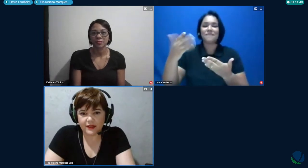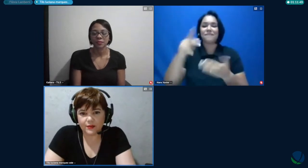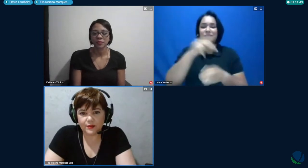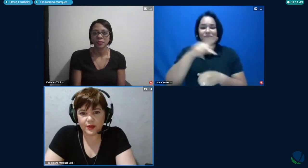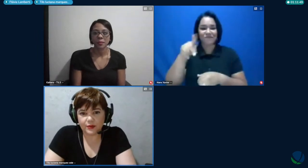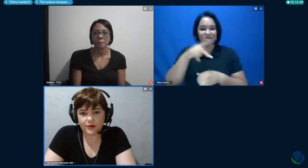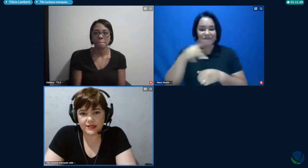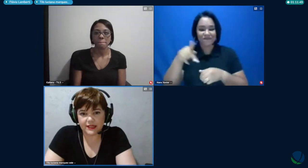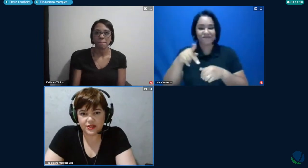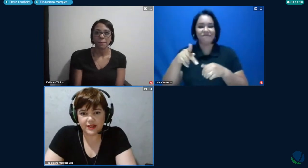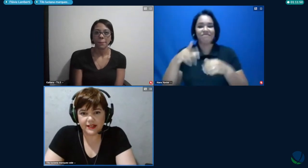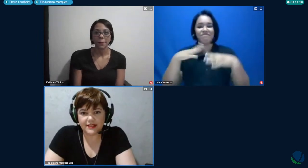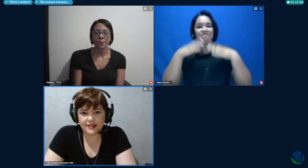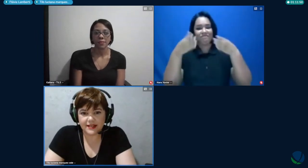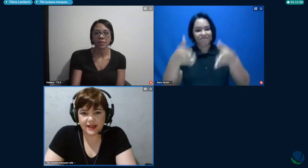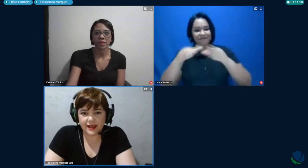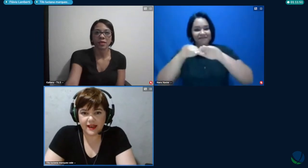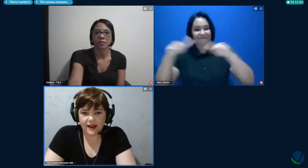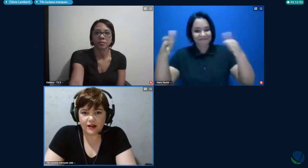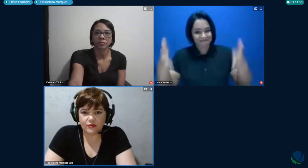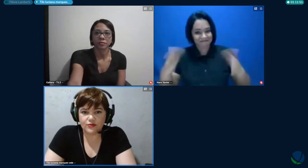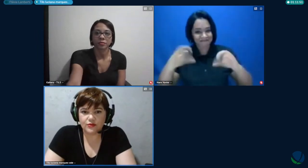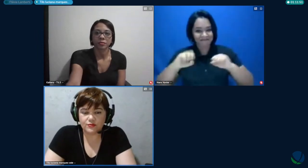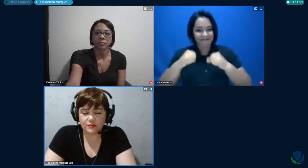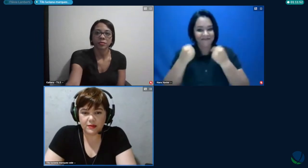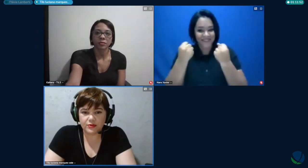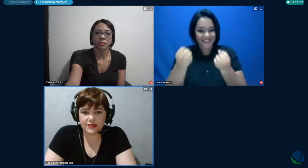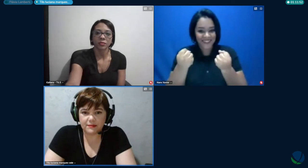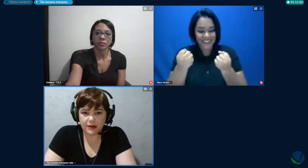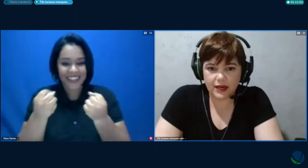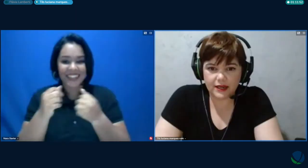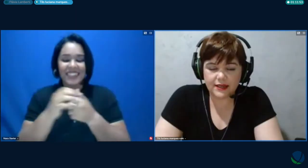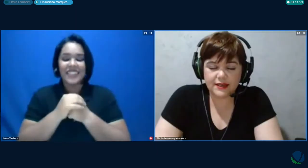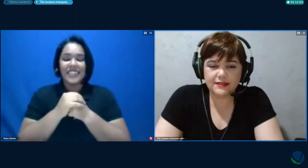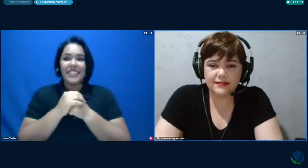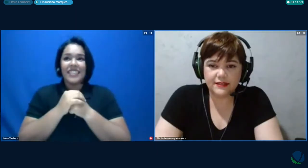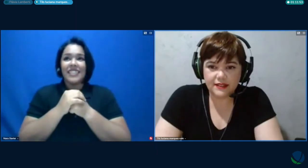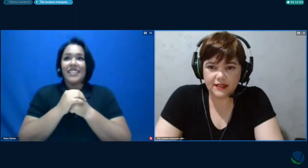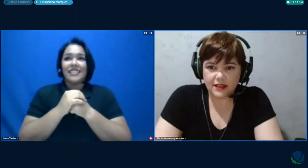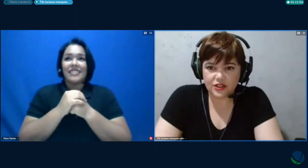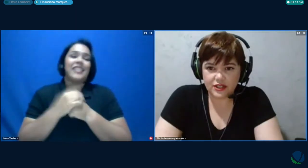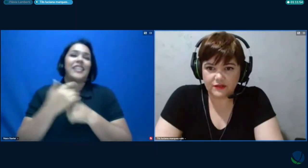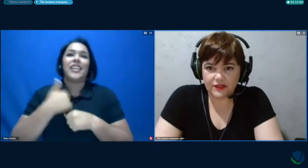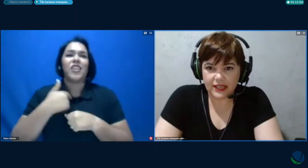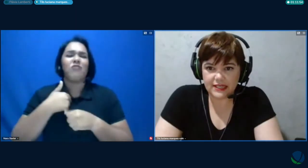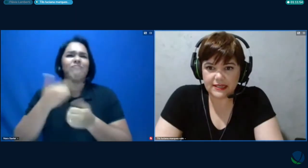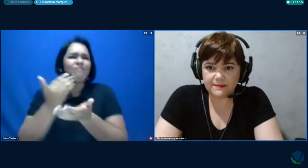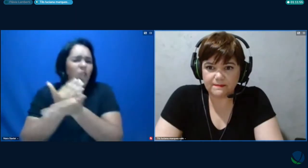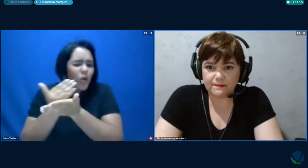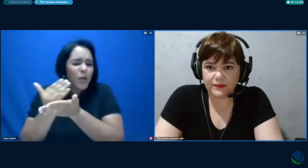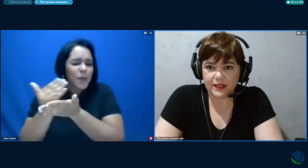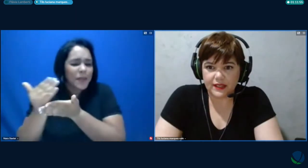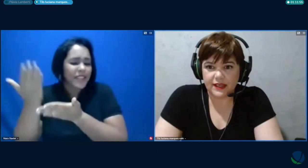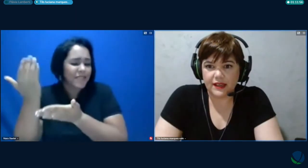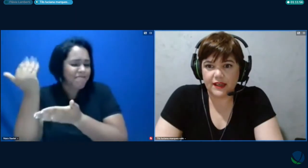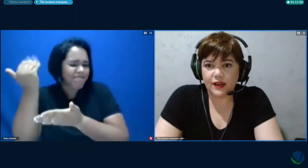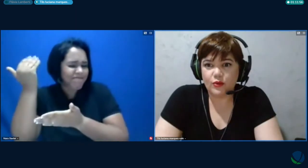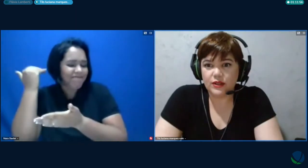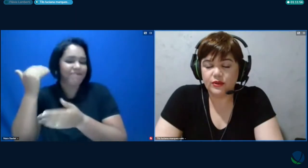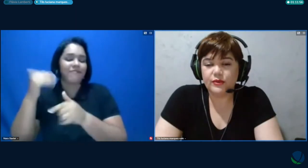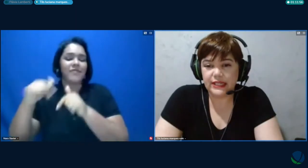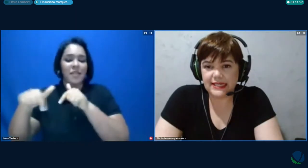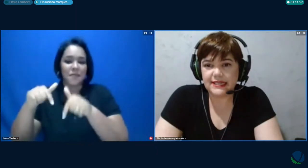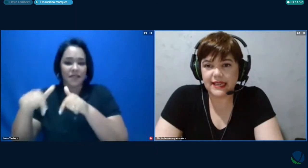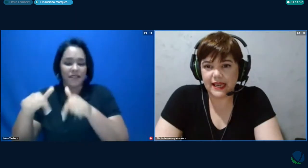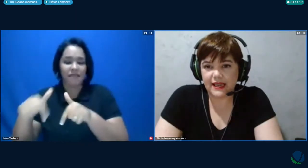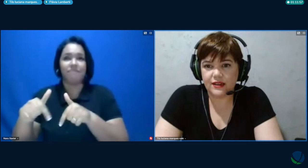Bem, então eu gostaria de agradecer aos membros da banca de defesa.